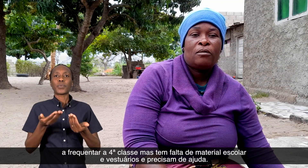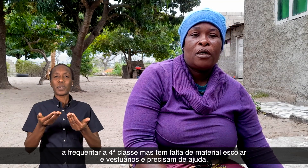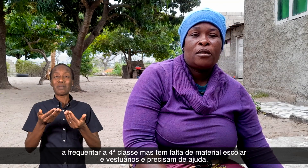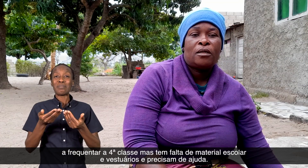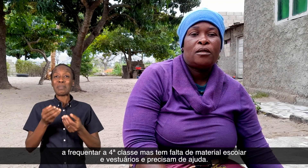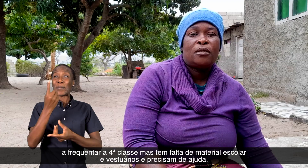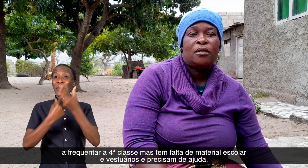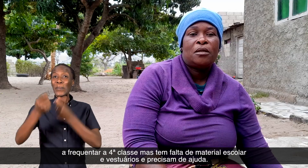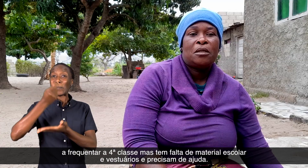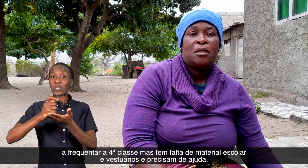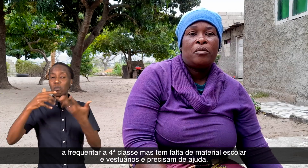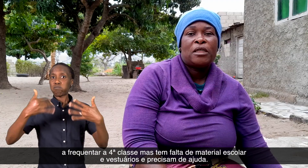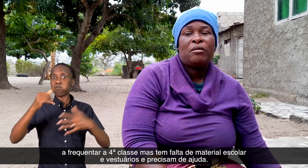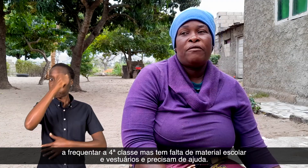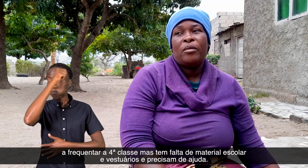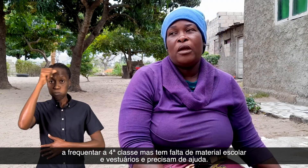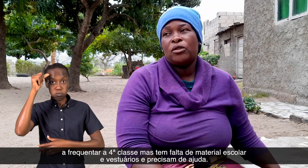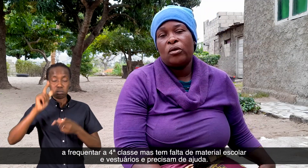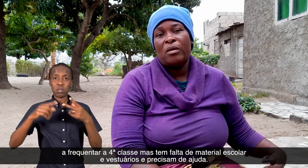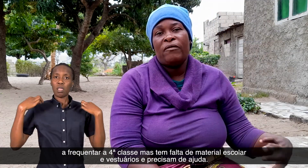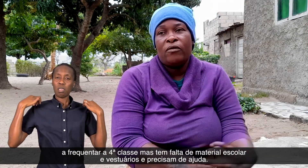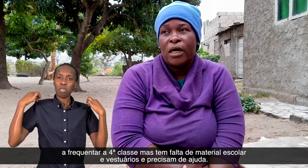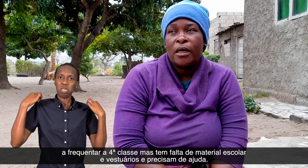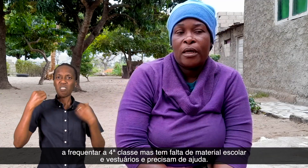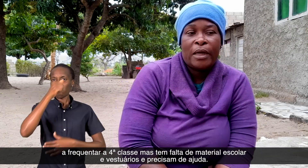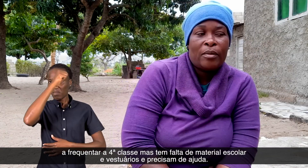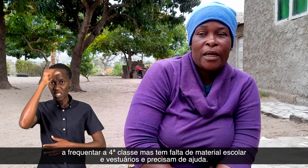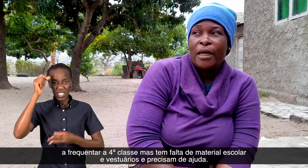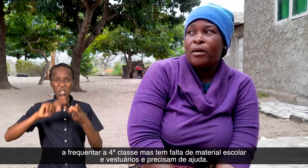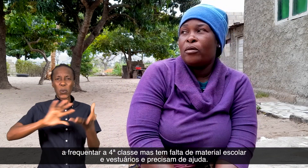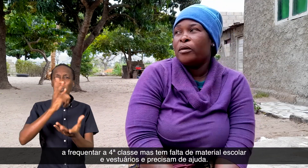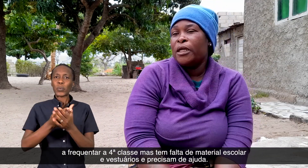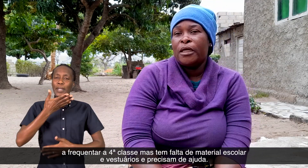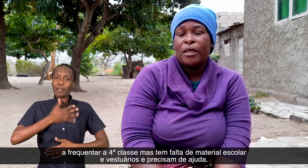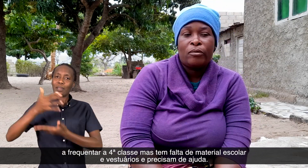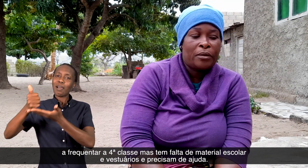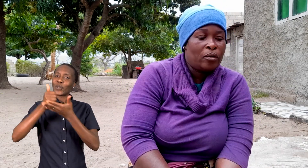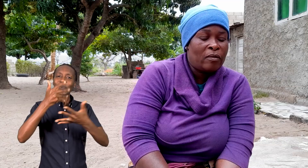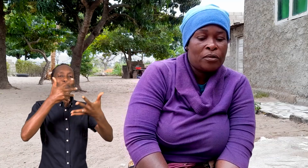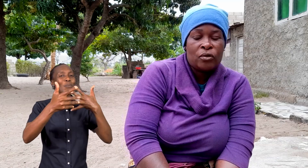4ª classe, mas tem falta de material escolar e vestuário. Precisam de ajuda.